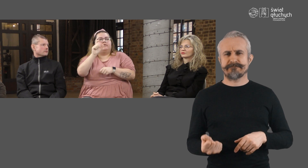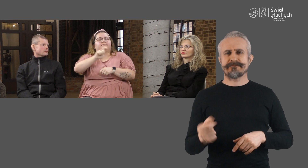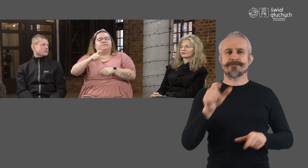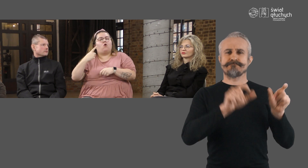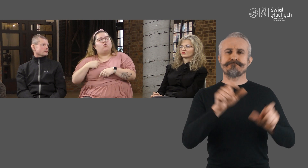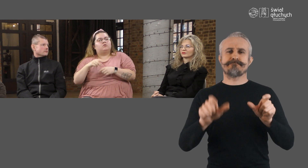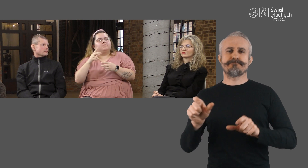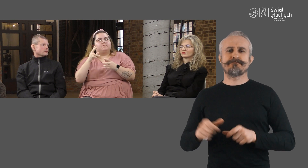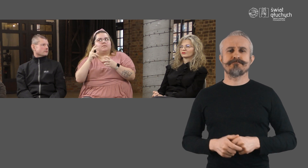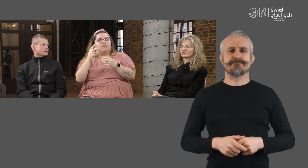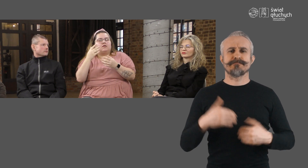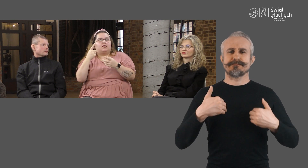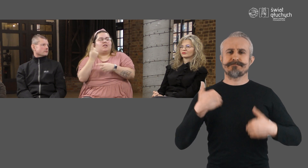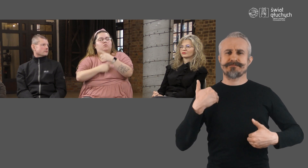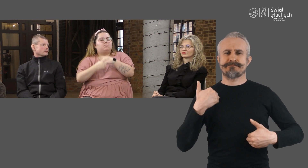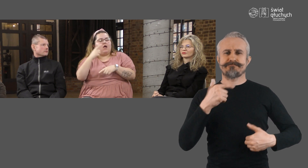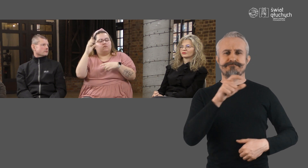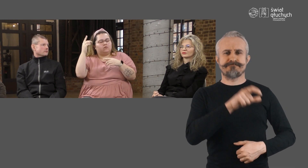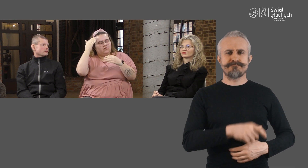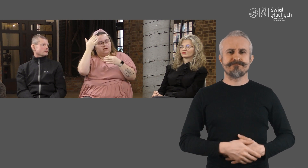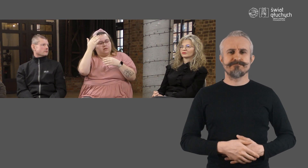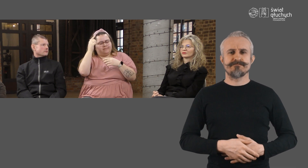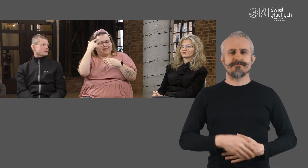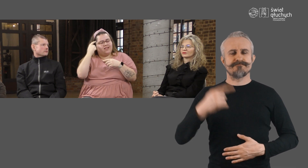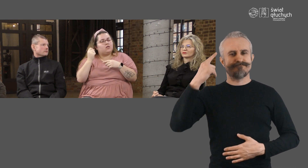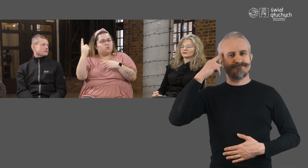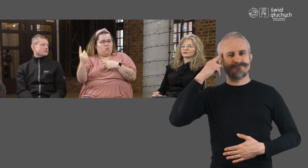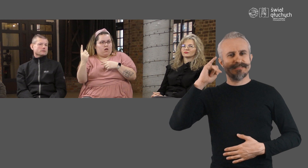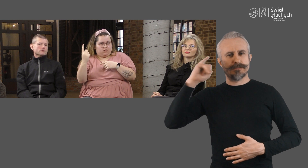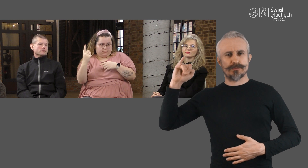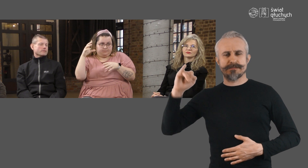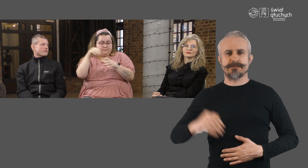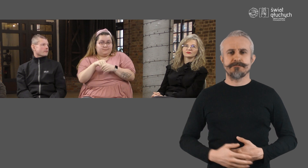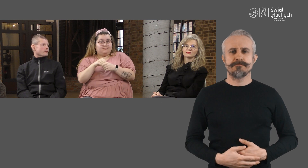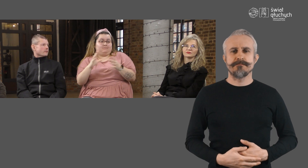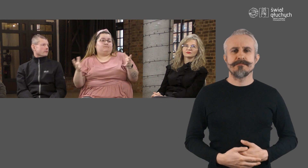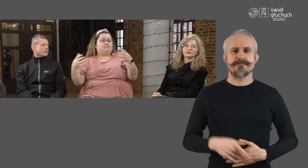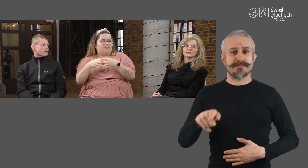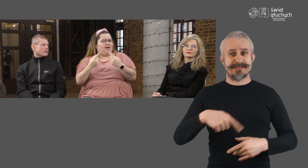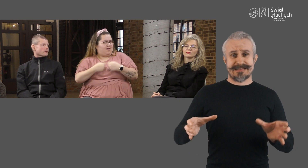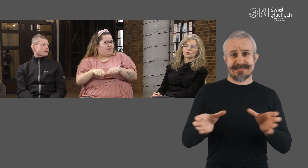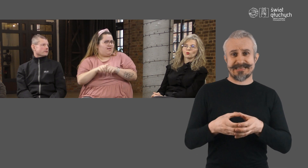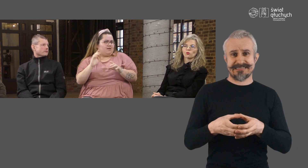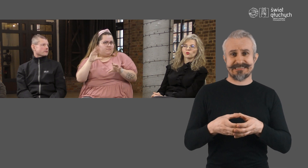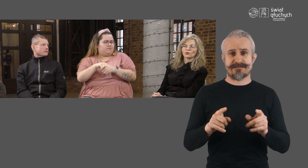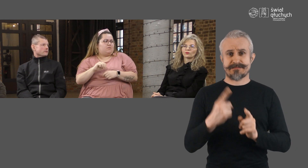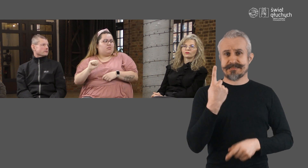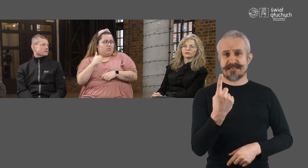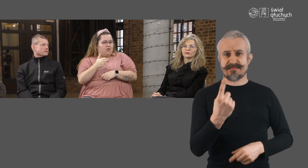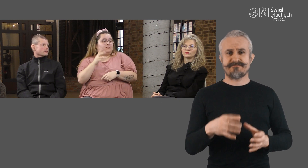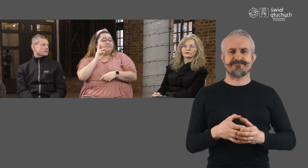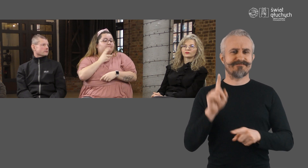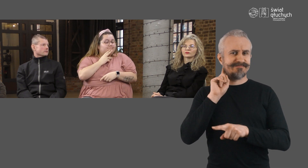Właśnie w tym temacie są osoby, które z niepełnosprawnością intelektualną w klasie